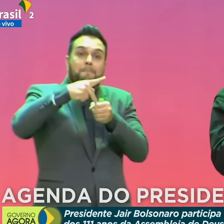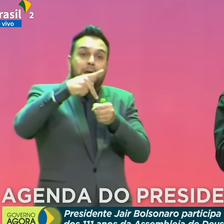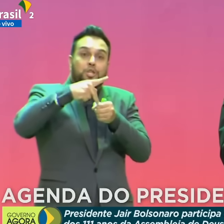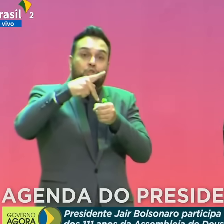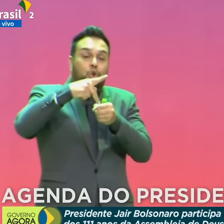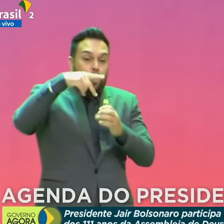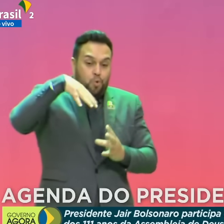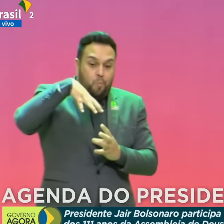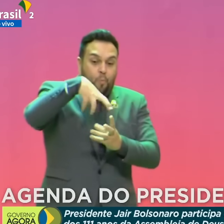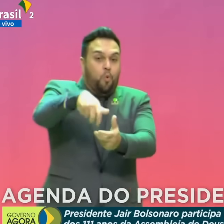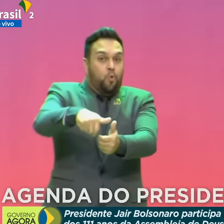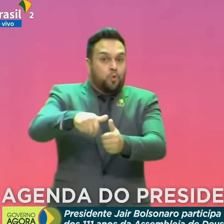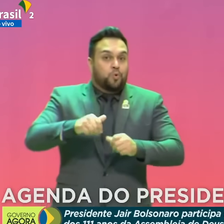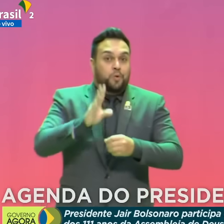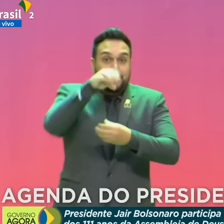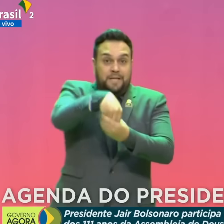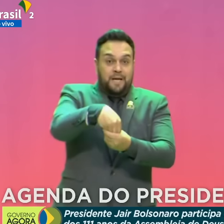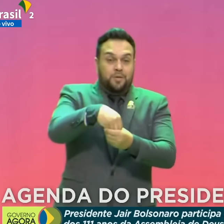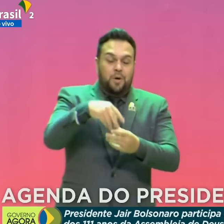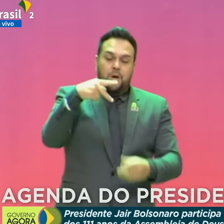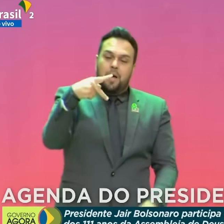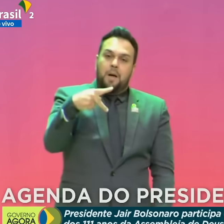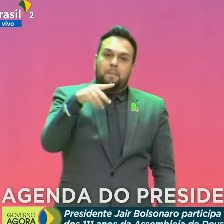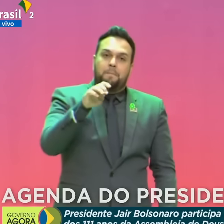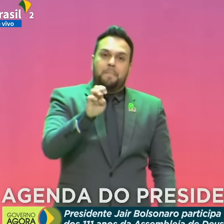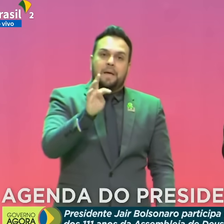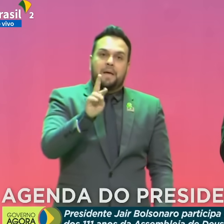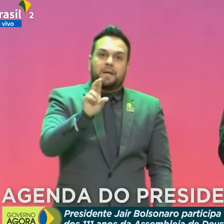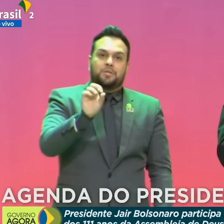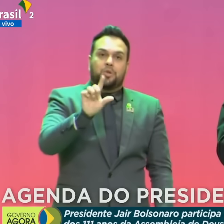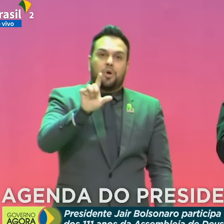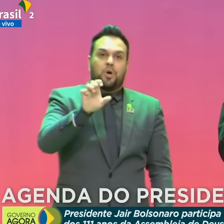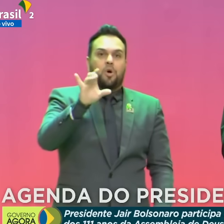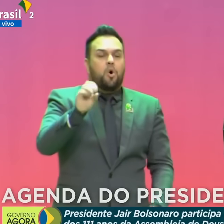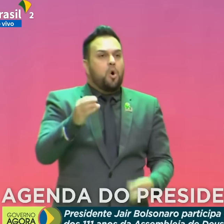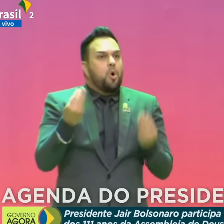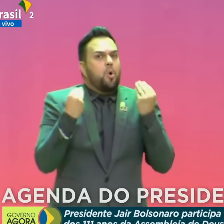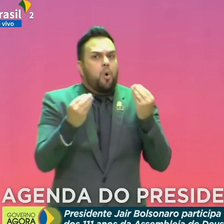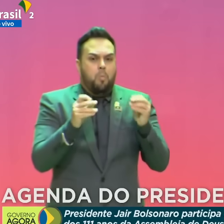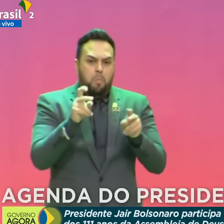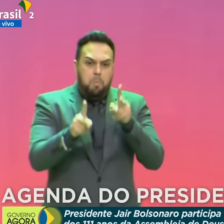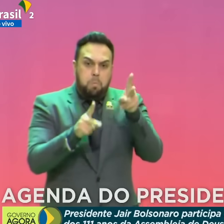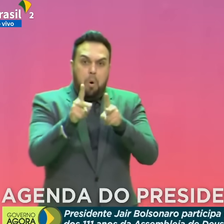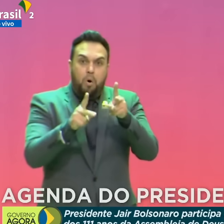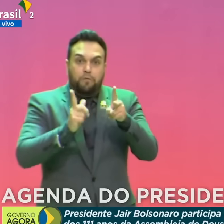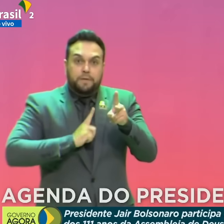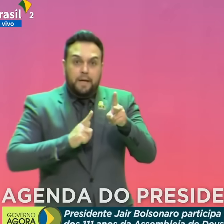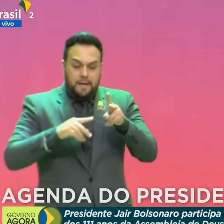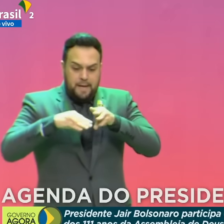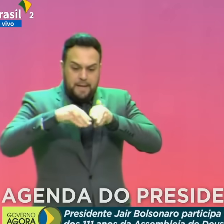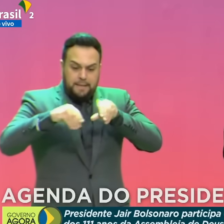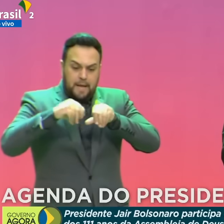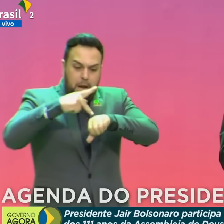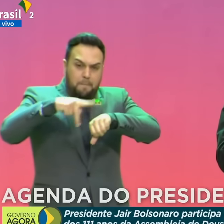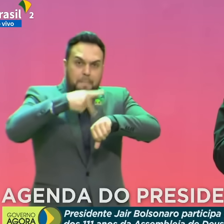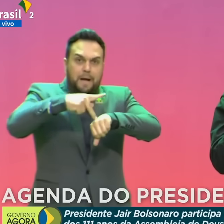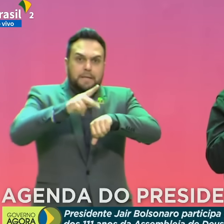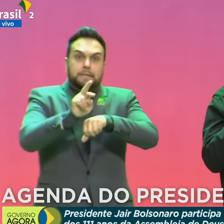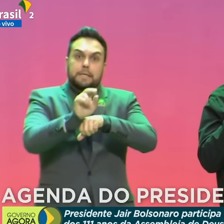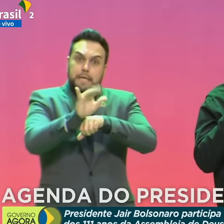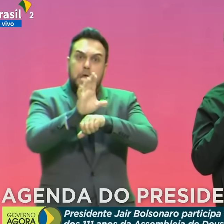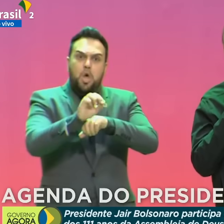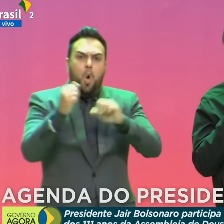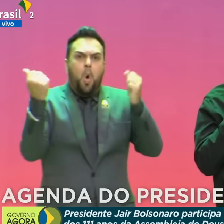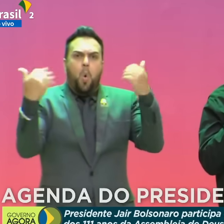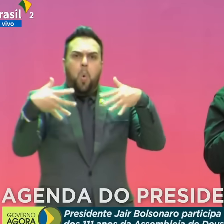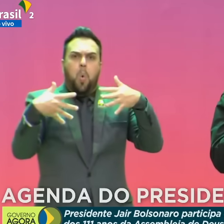mundo. Como pode um povo em cima de uma terra riquíssima estar passando fome e fugindo para um